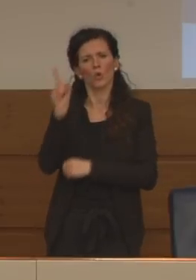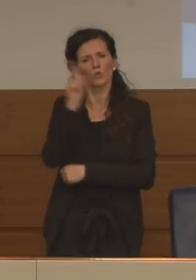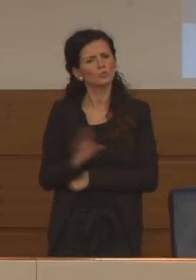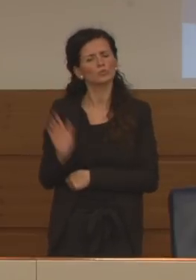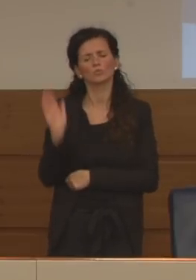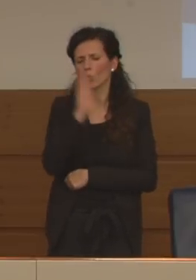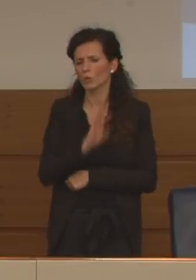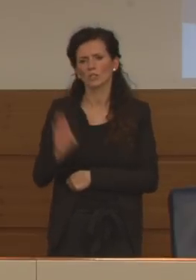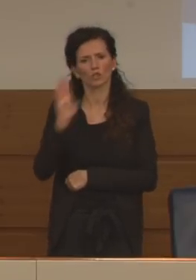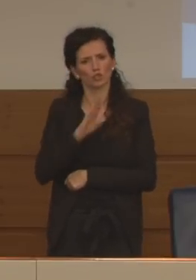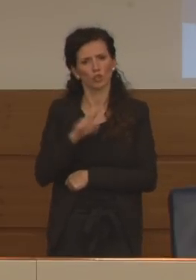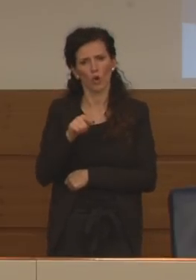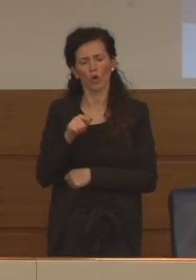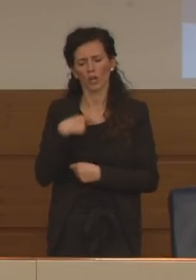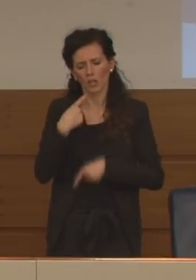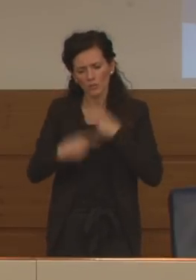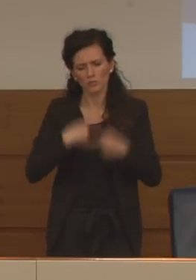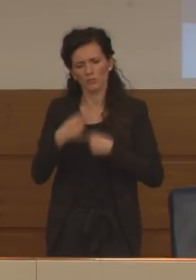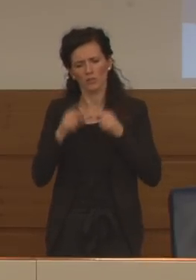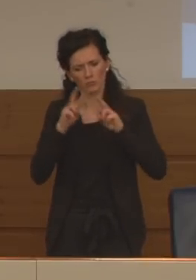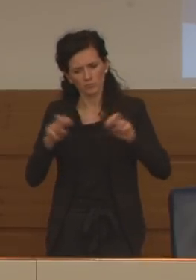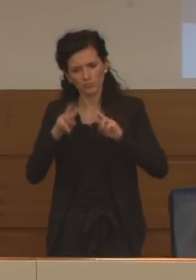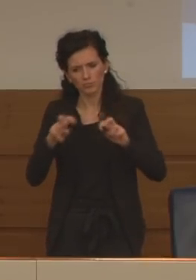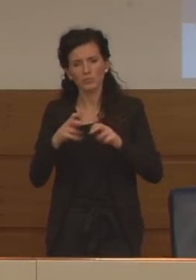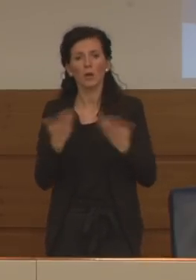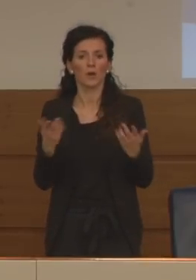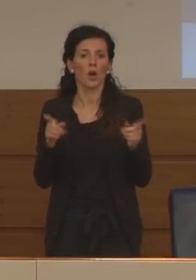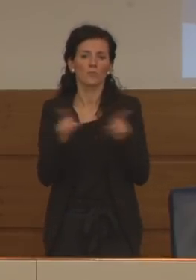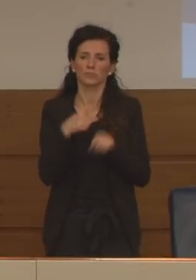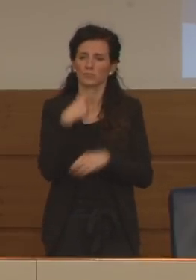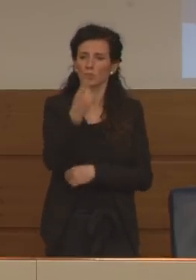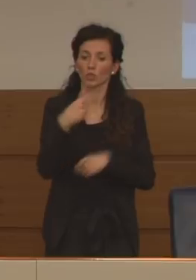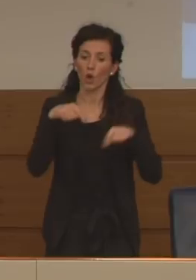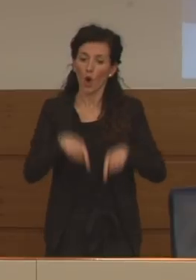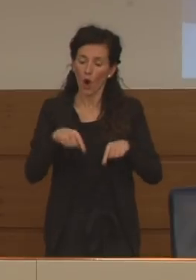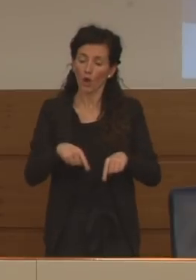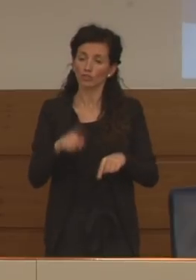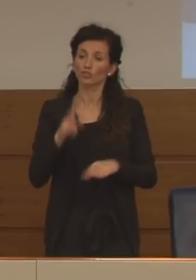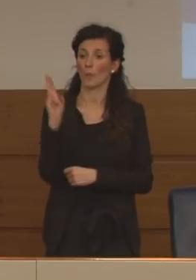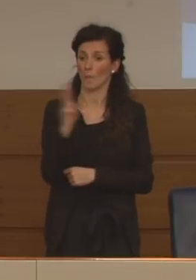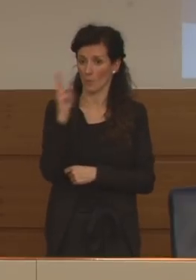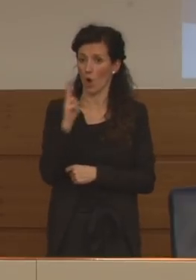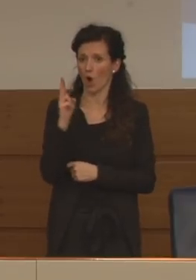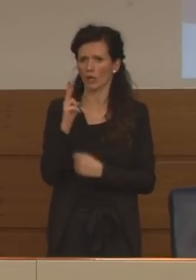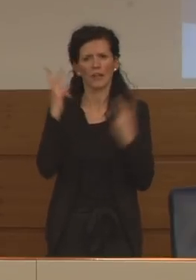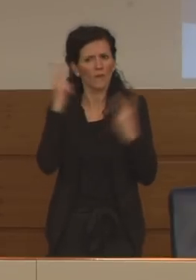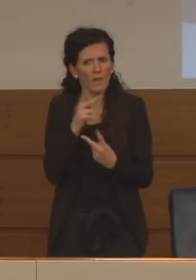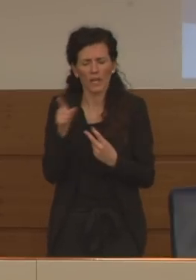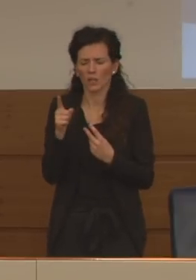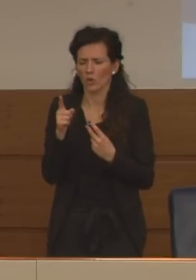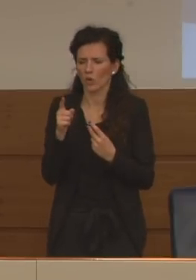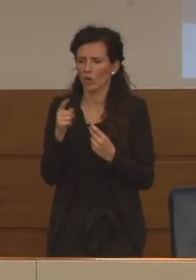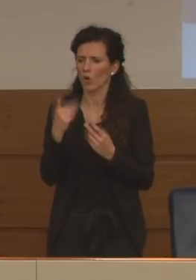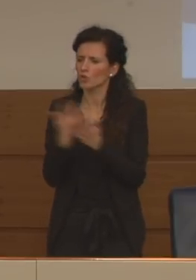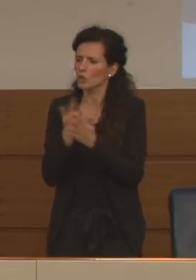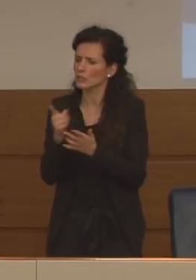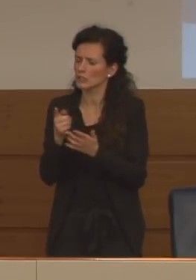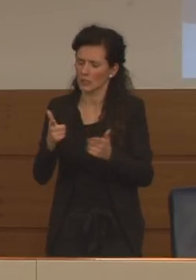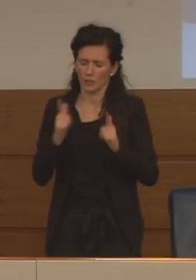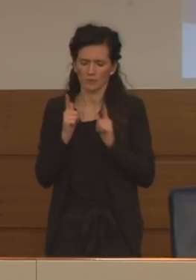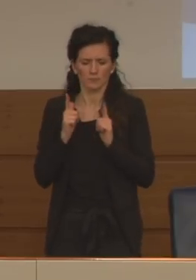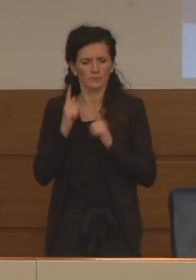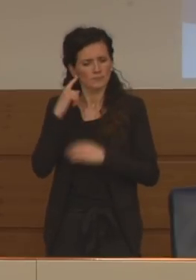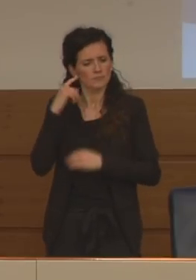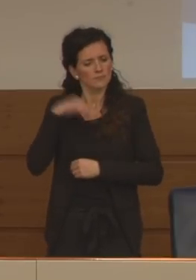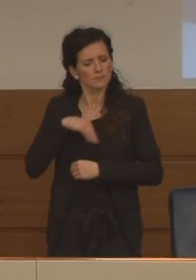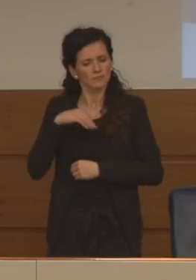che vi ho dato prima rispetto al significato delle morti odierne che ripeto sono comunque un dramma comunque sono una sofferenza